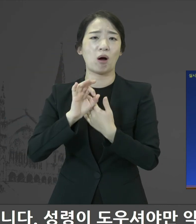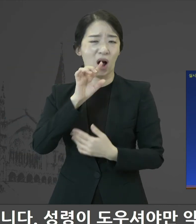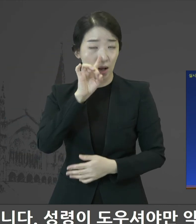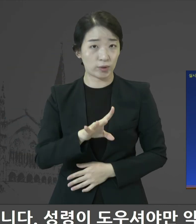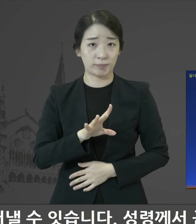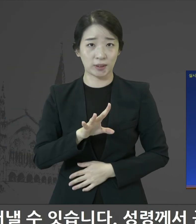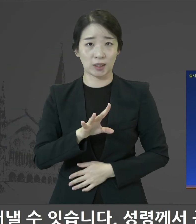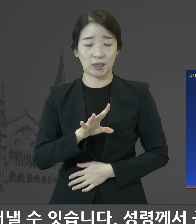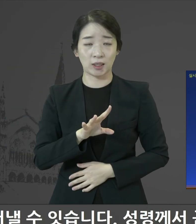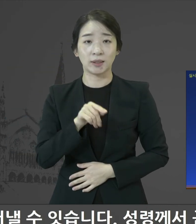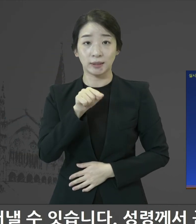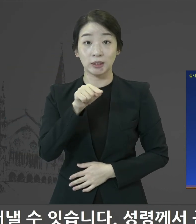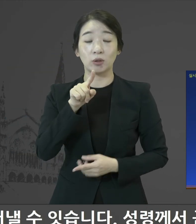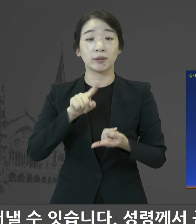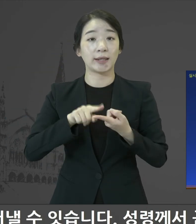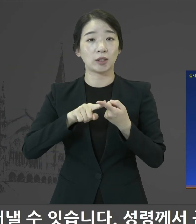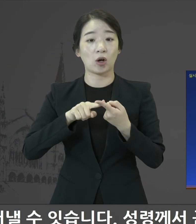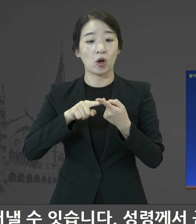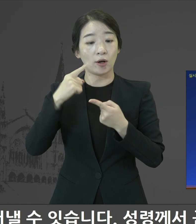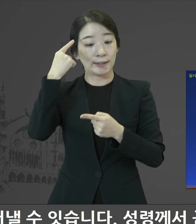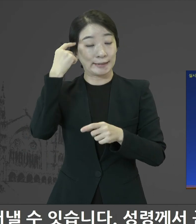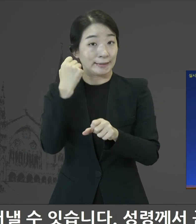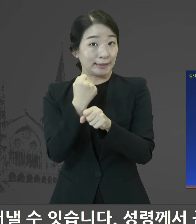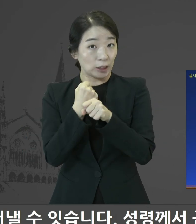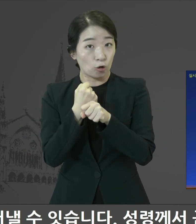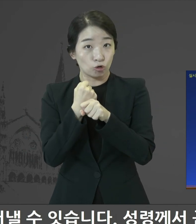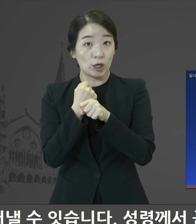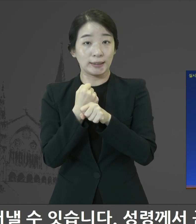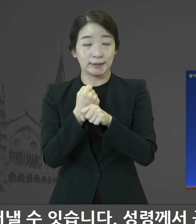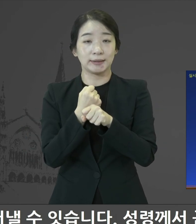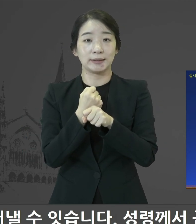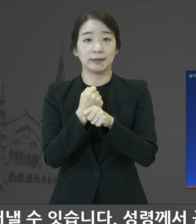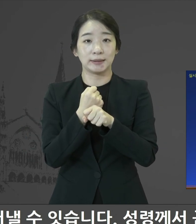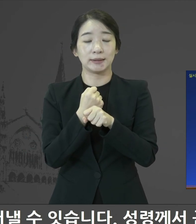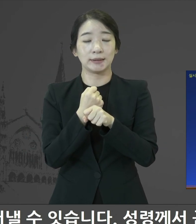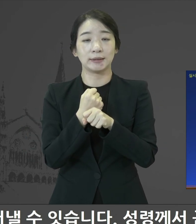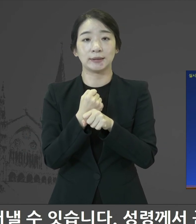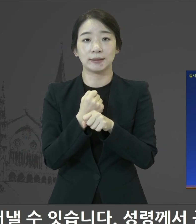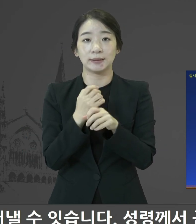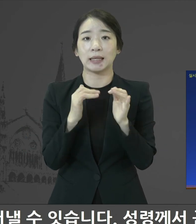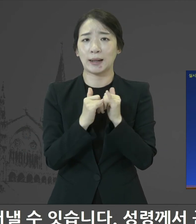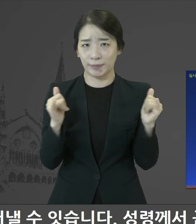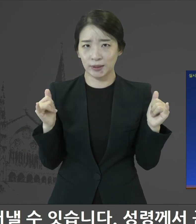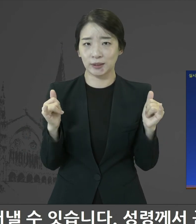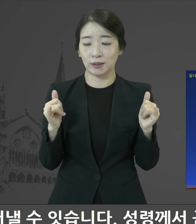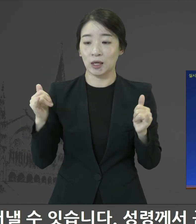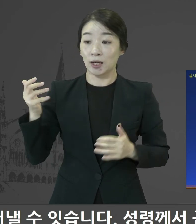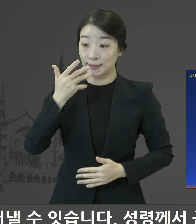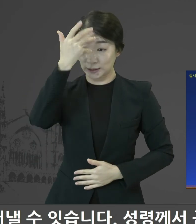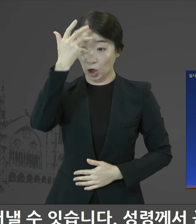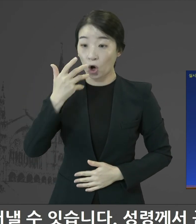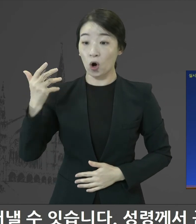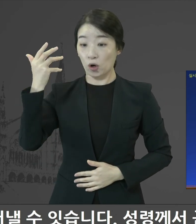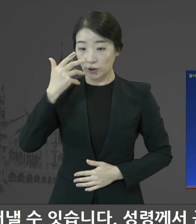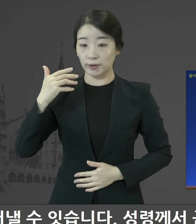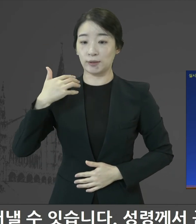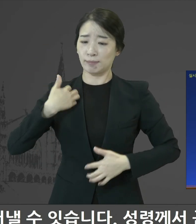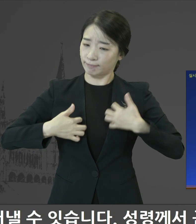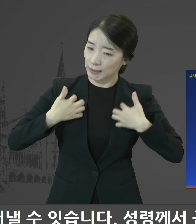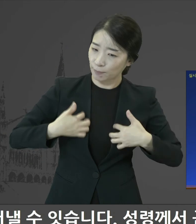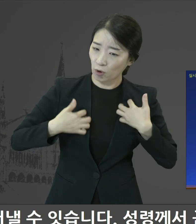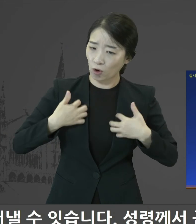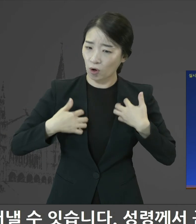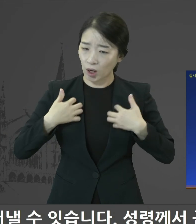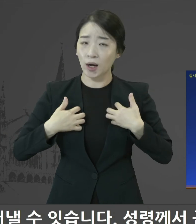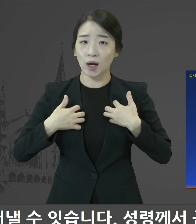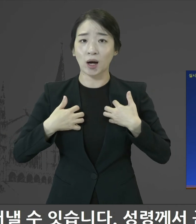쭉 연구하는 학자들은요, 성령이 기쁨의 영이시잖아요. 그래서 성령이 근심하시는 순간부터